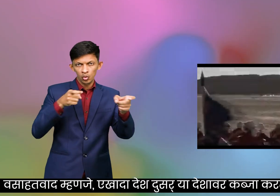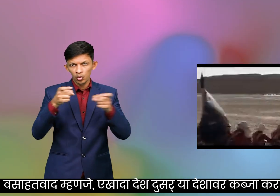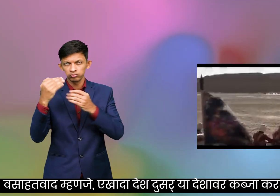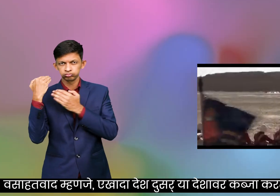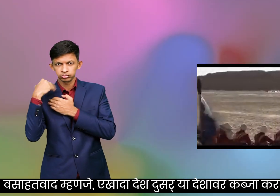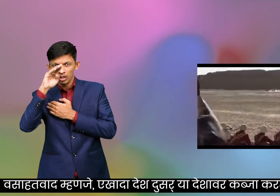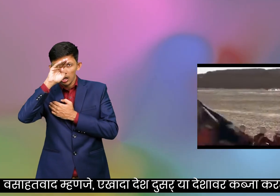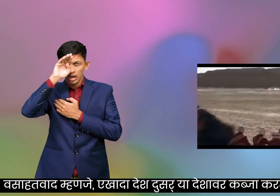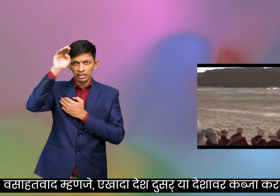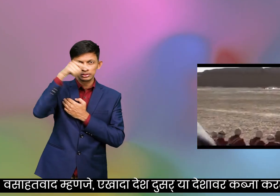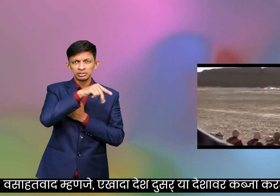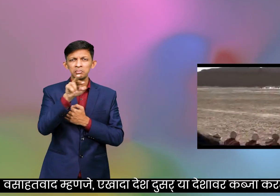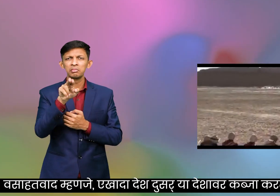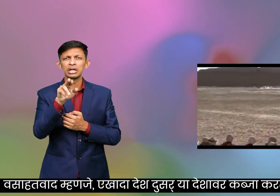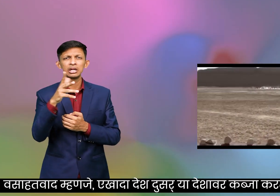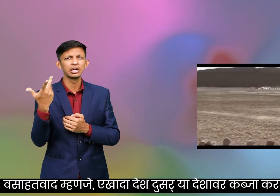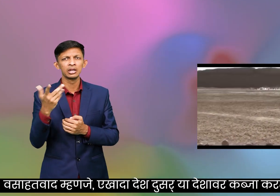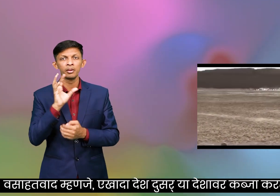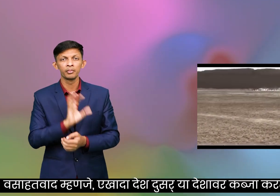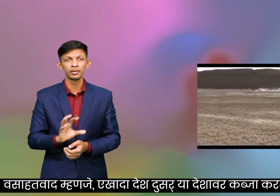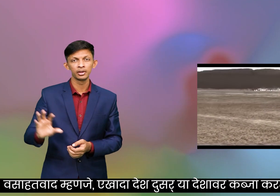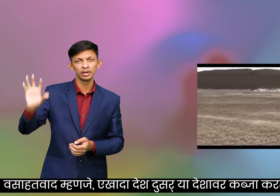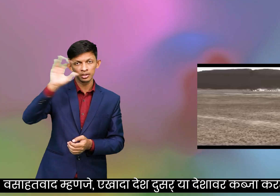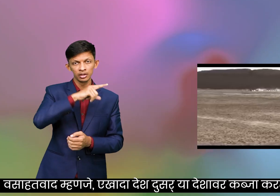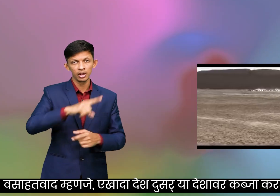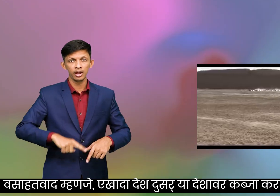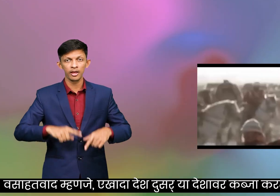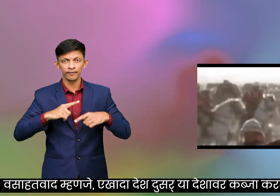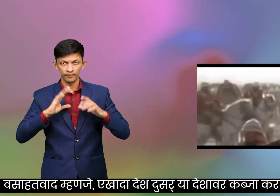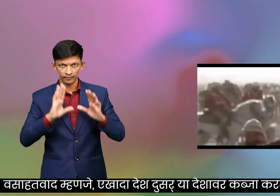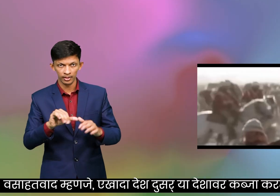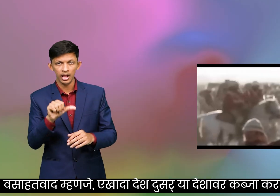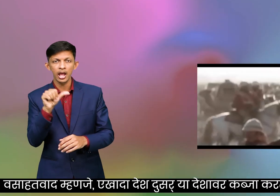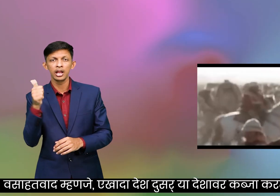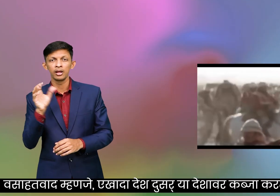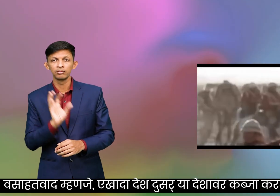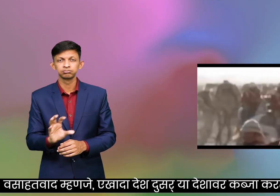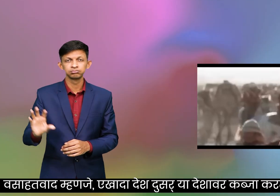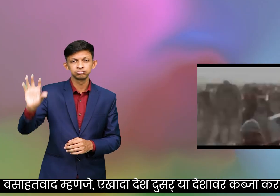वसाहतवाद म्हणजे एखादा देश दुसऱ्या देशावर कब्जा करतो आणि कब्जा केलेल्या